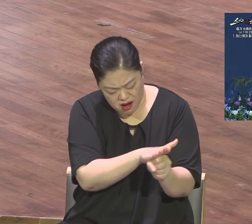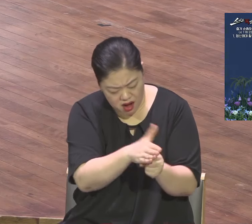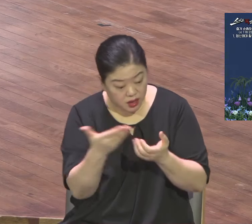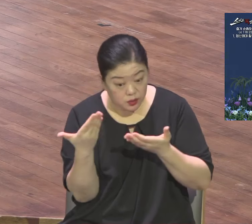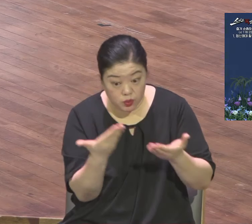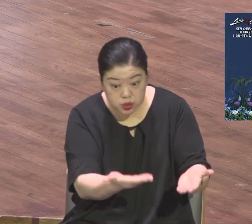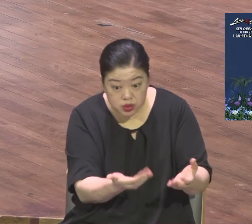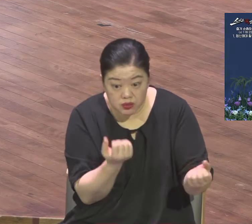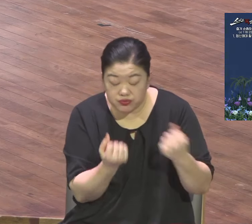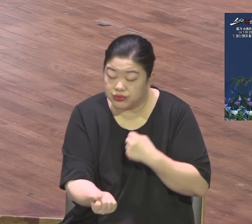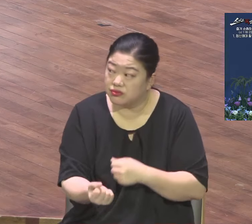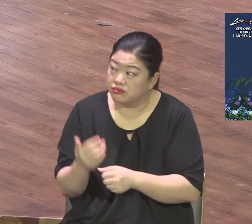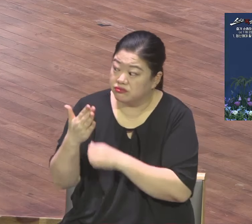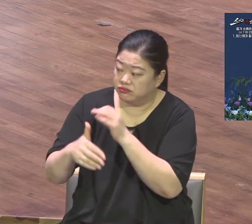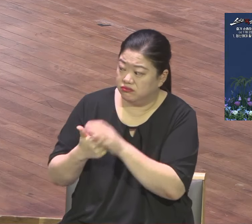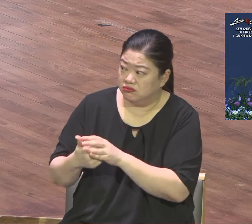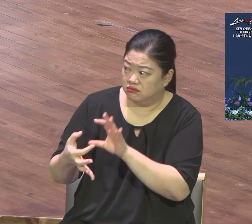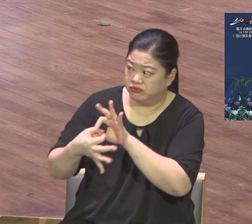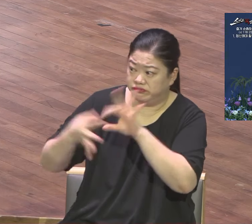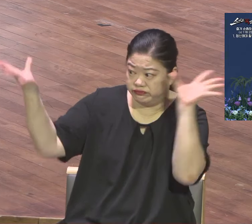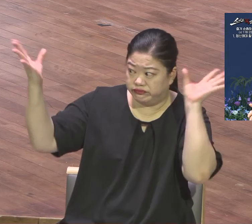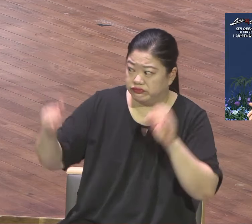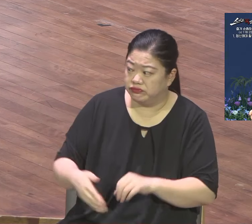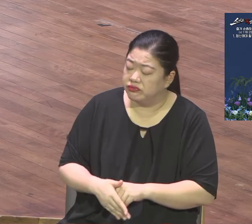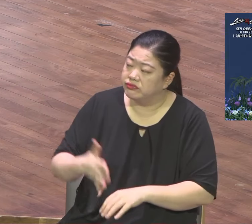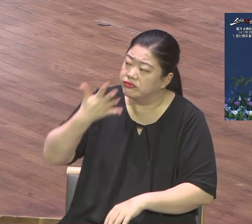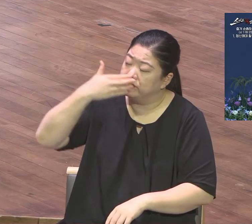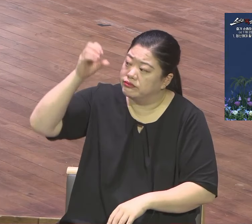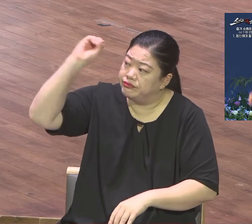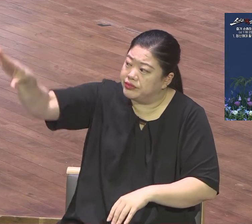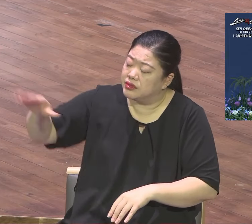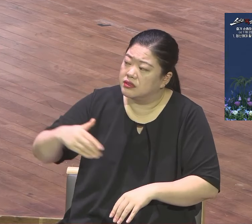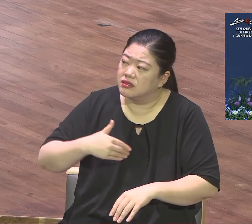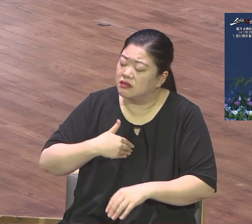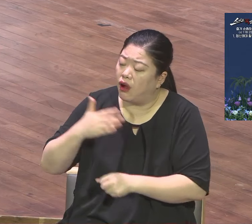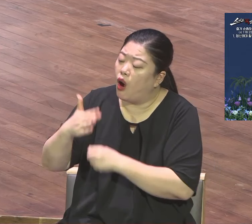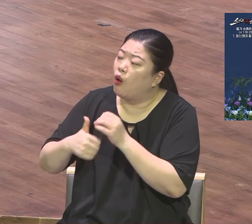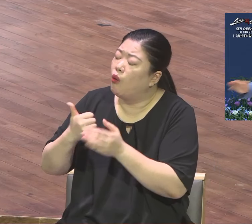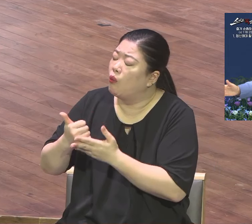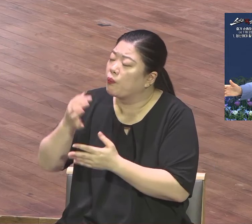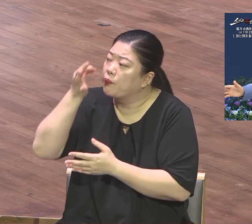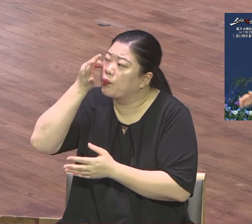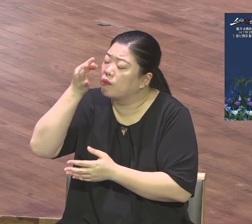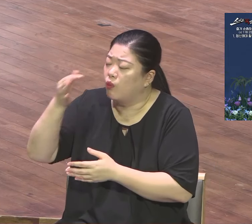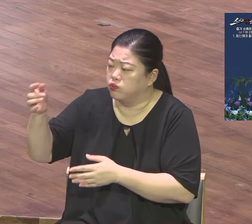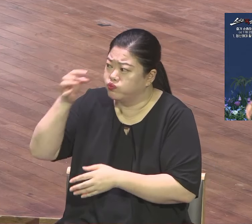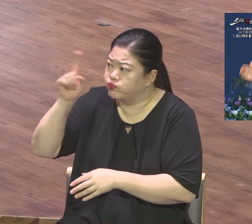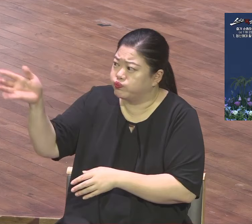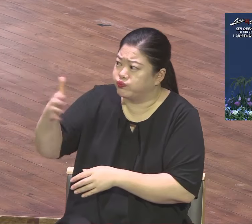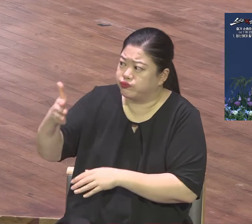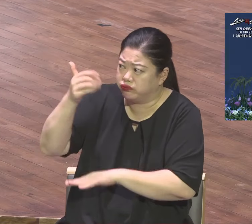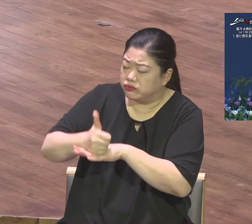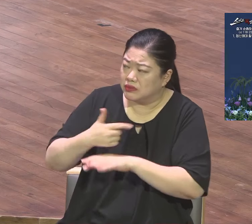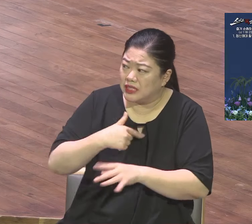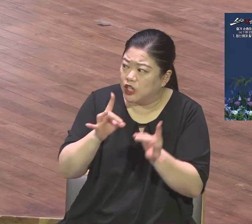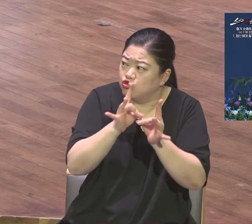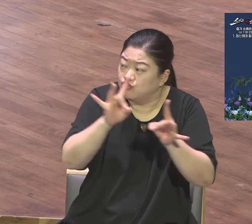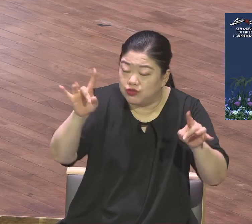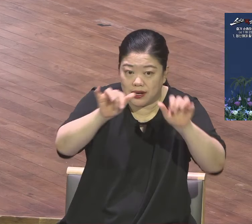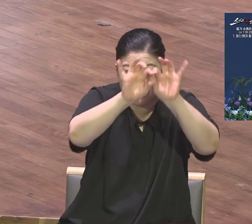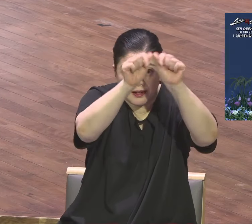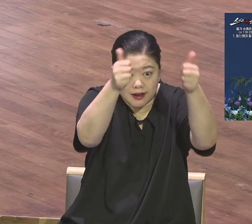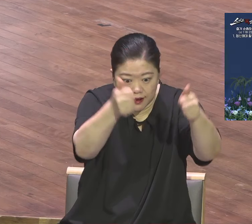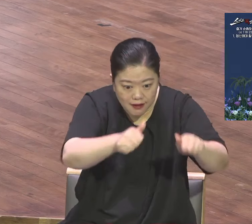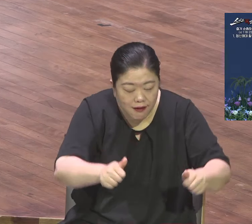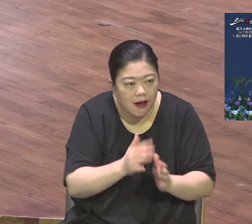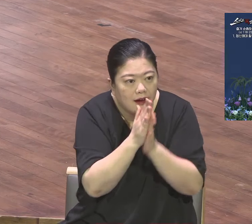우상숭배. 하나님이 제일 싫어하는 우상숭배. 나 외에 다른 신을 두지 마라. 10계명 중에 1계명. 나